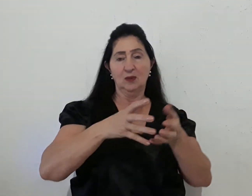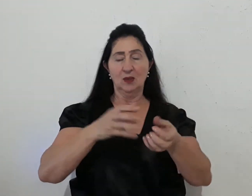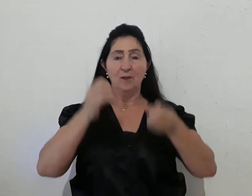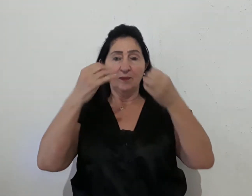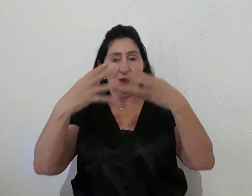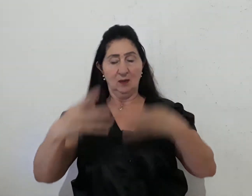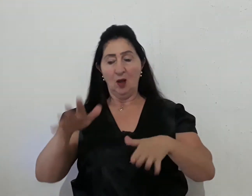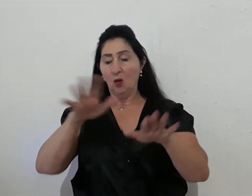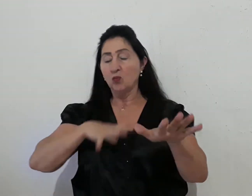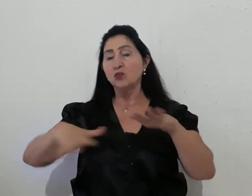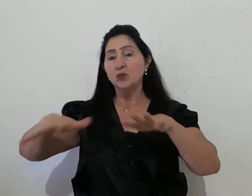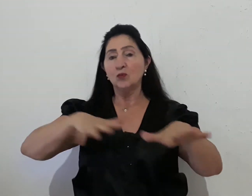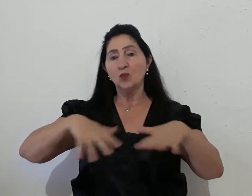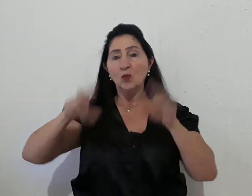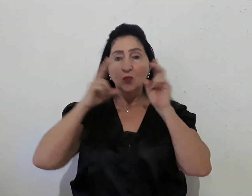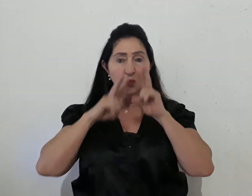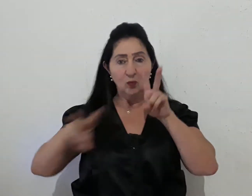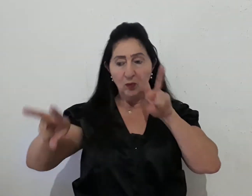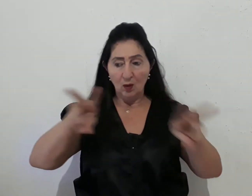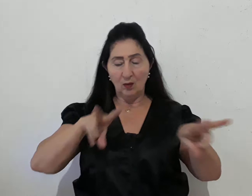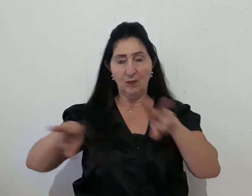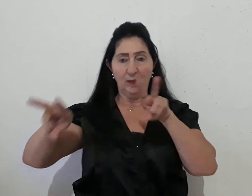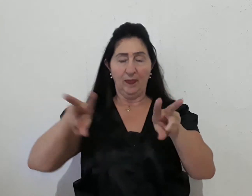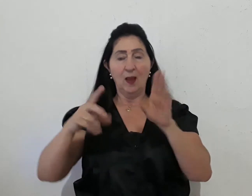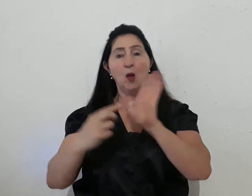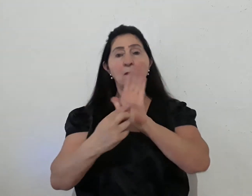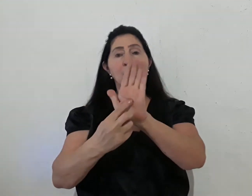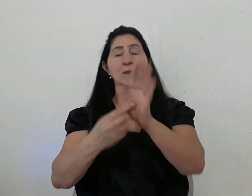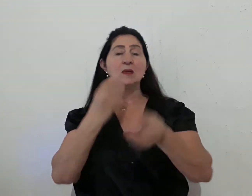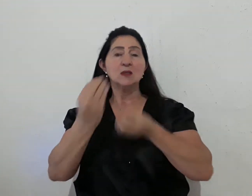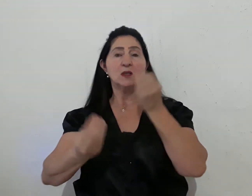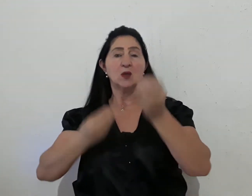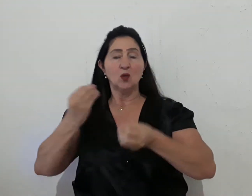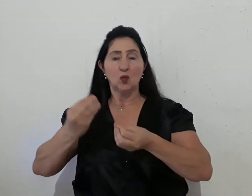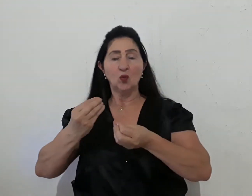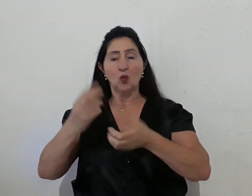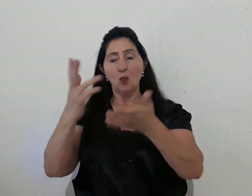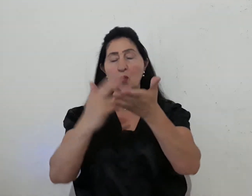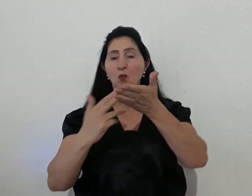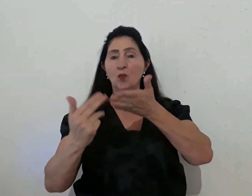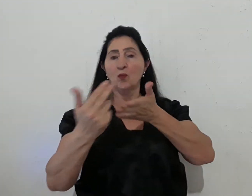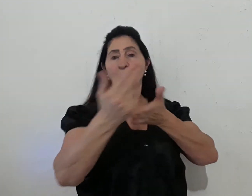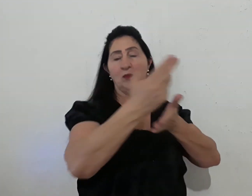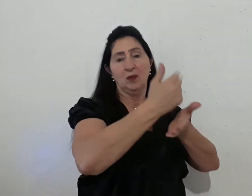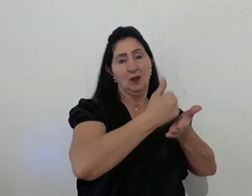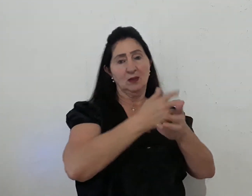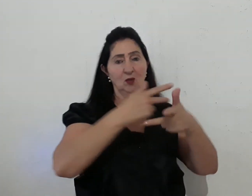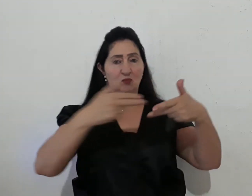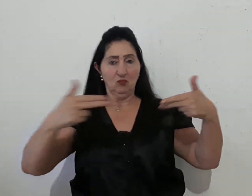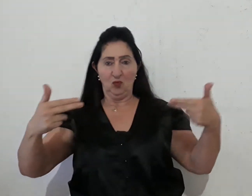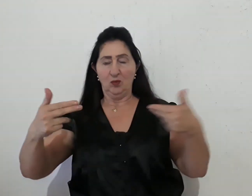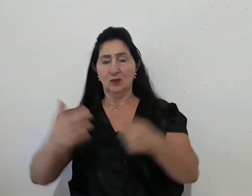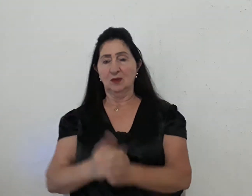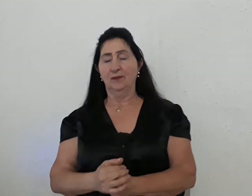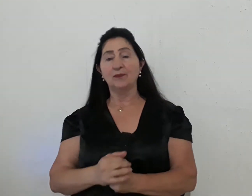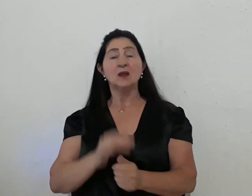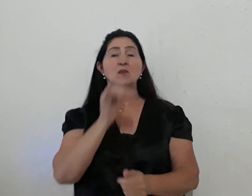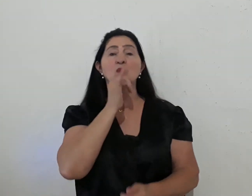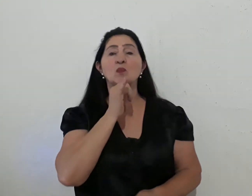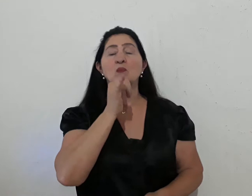serem espaços visuais, representam iconicamente qualidades de objetos. Por exemplo, para